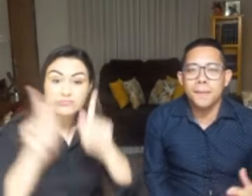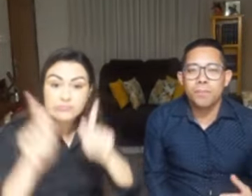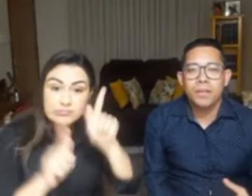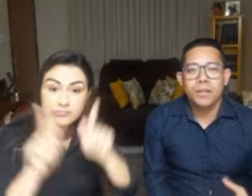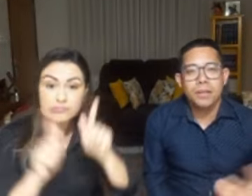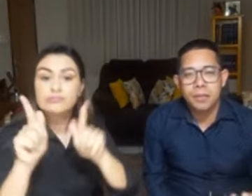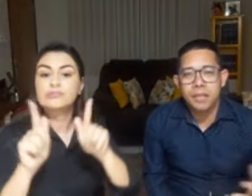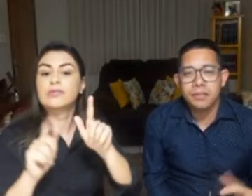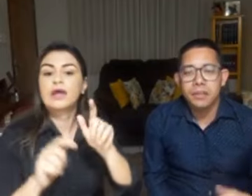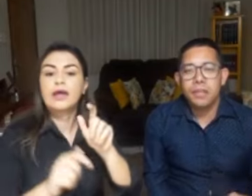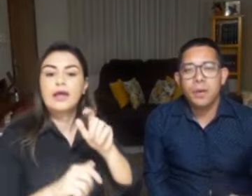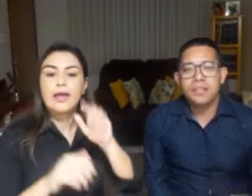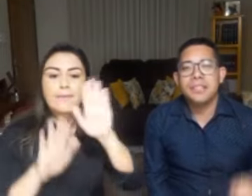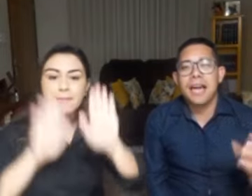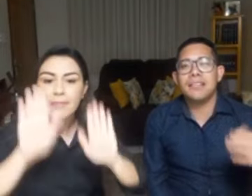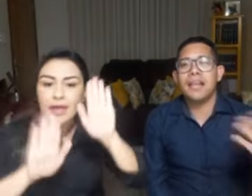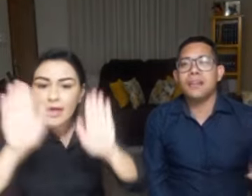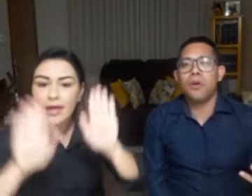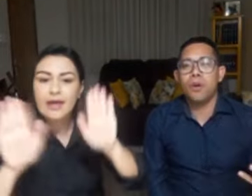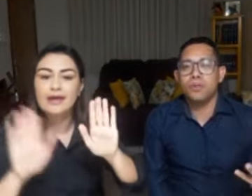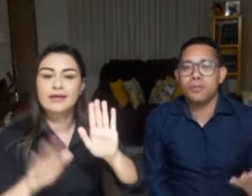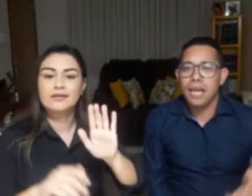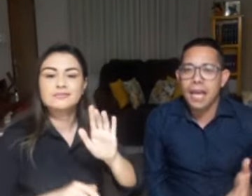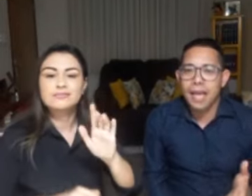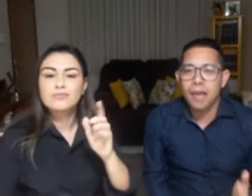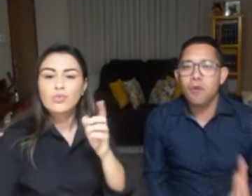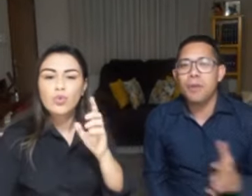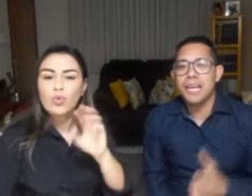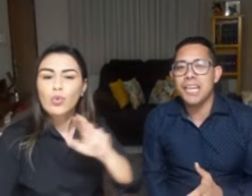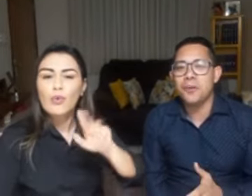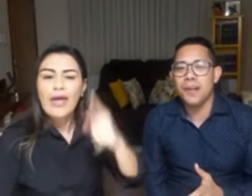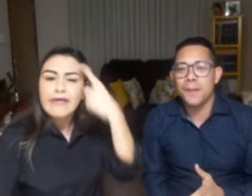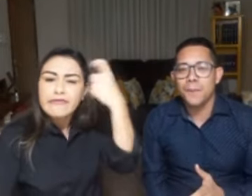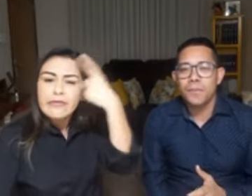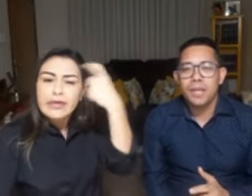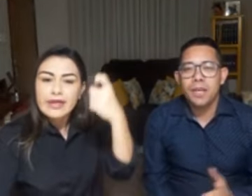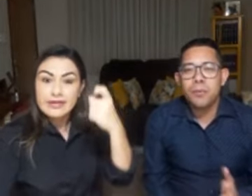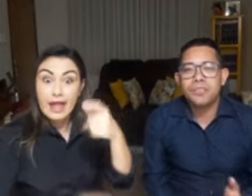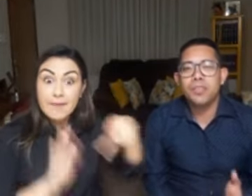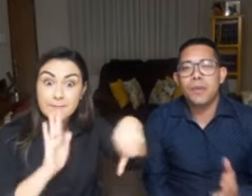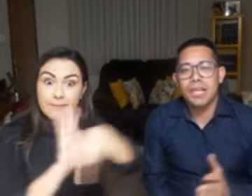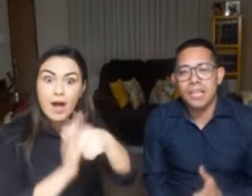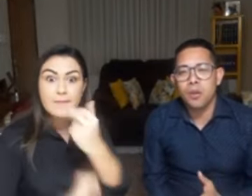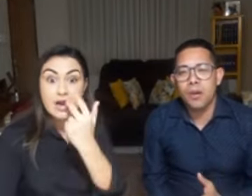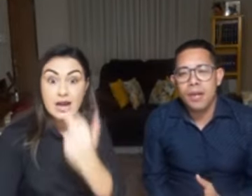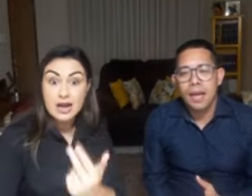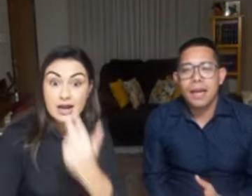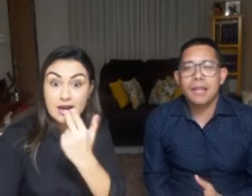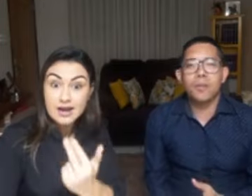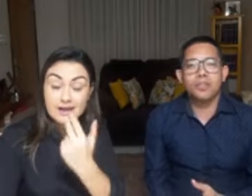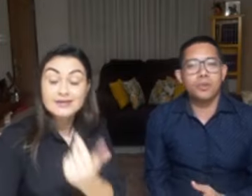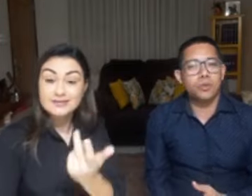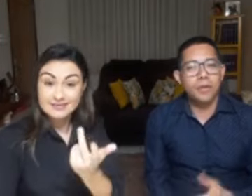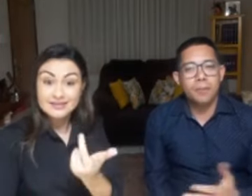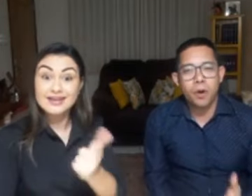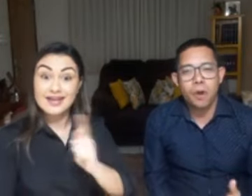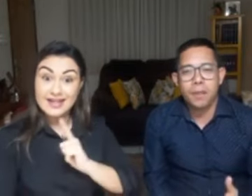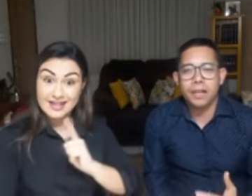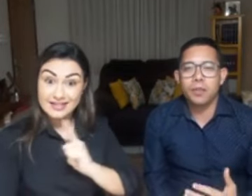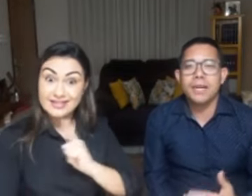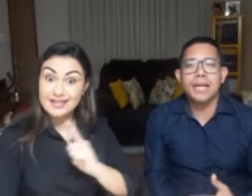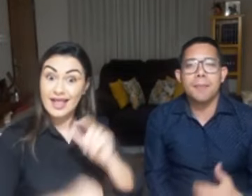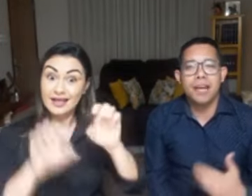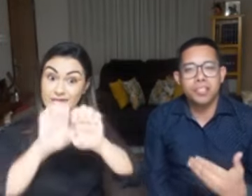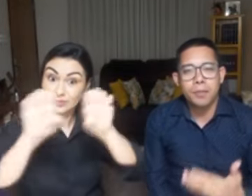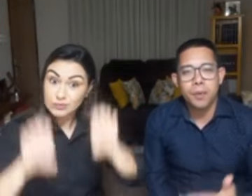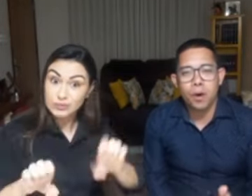mímica, Libras não é sinais aleatórios, ela é uma língua. E por ser uma língua, ela tem uma estrutura própria, ela tem